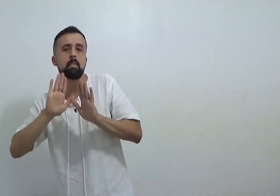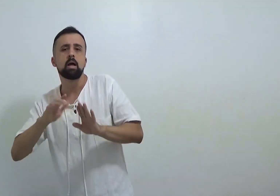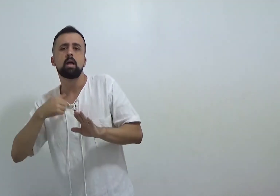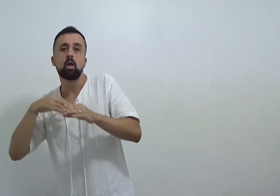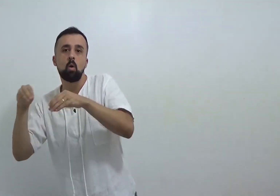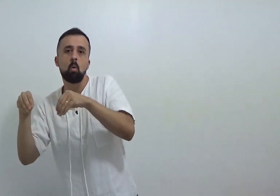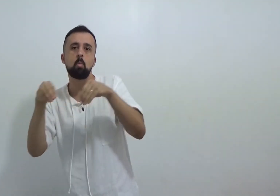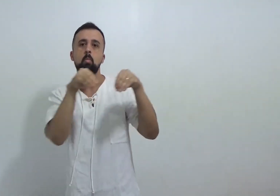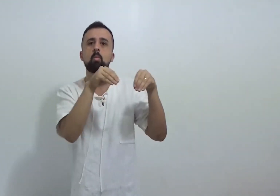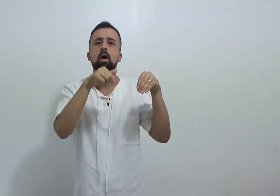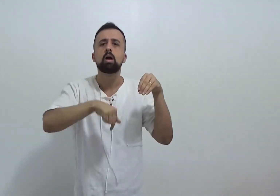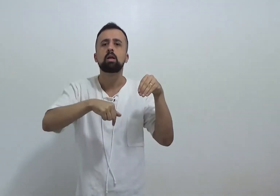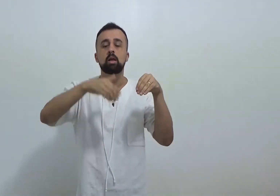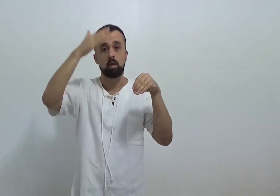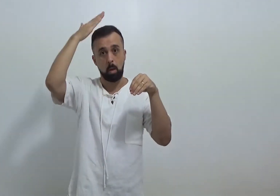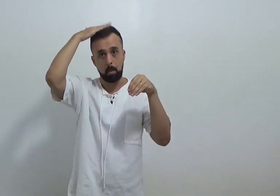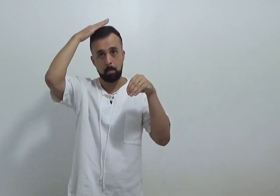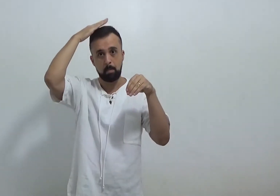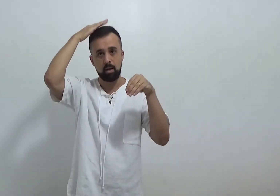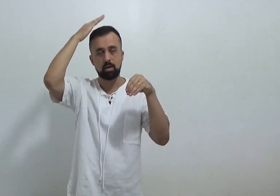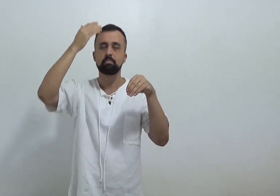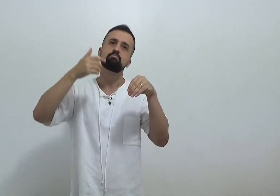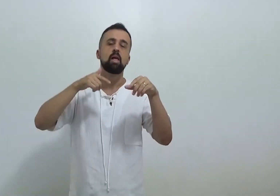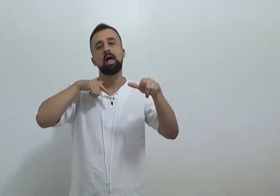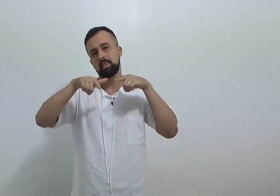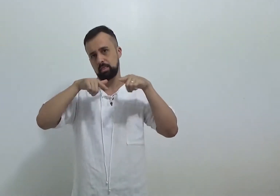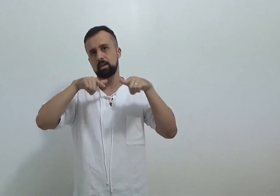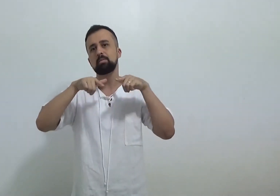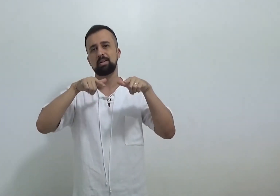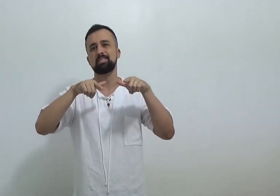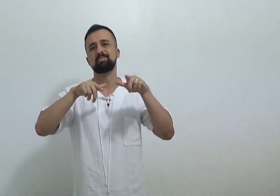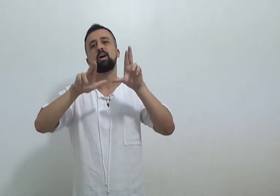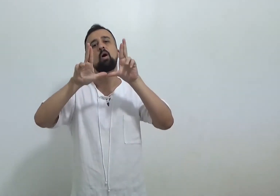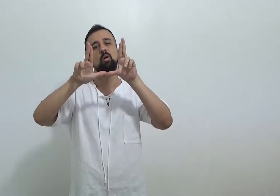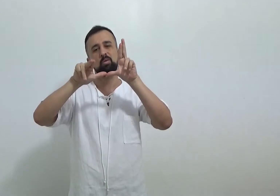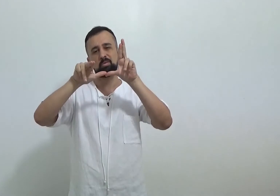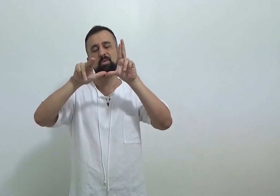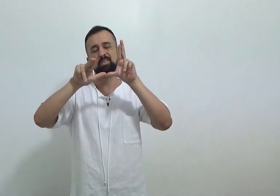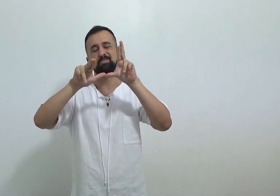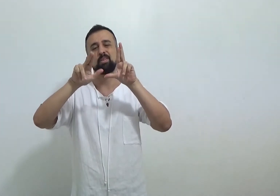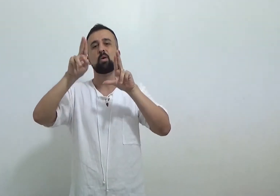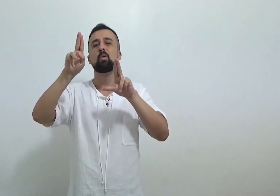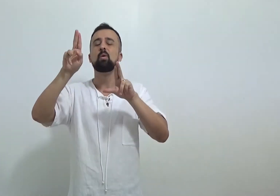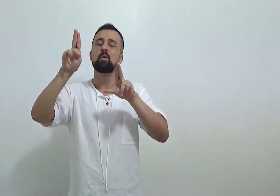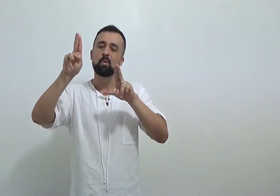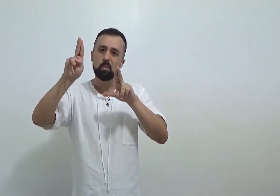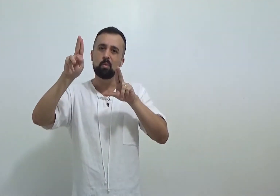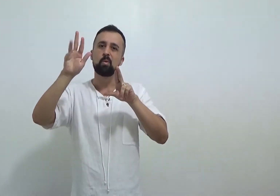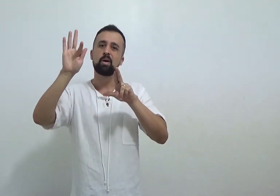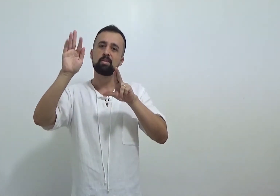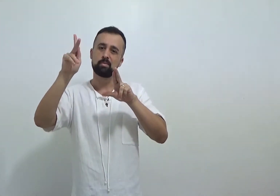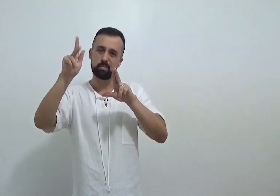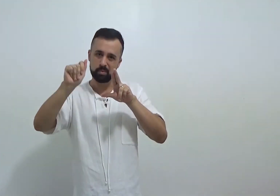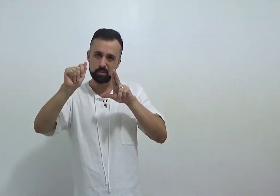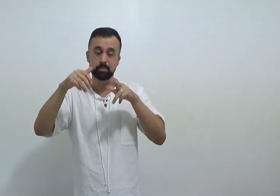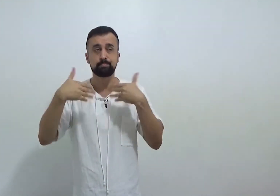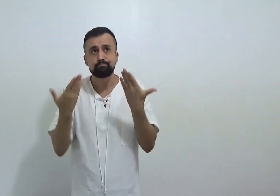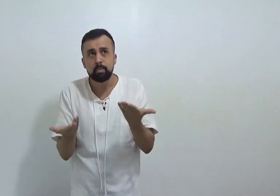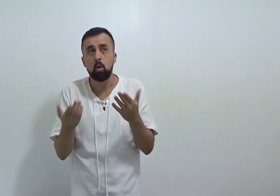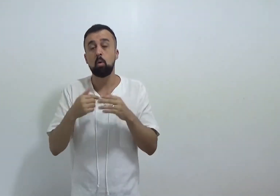exemplo, porque eu nasci em Minas, mas mudei-me aqui para o Pará para trabalhar